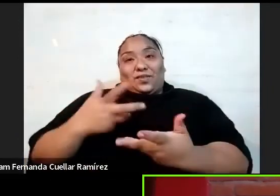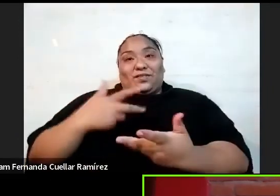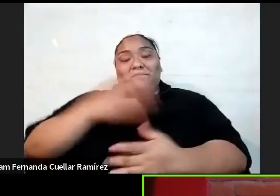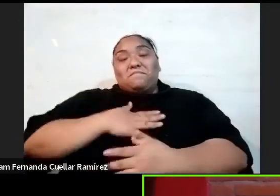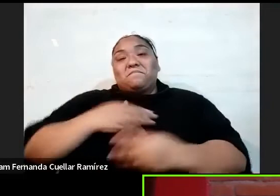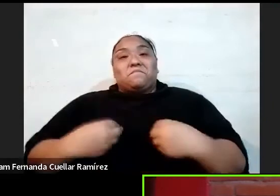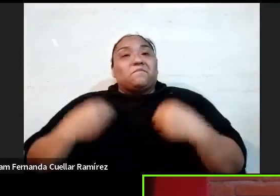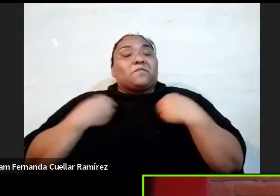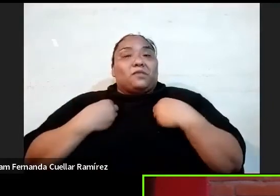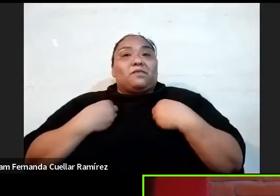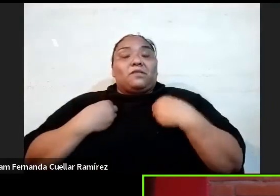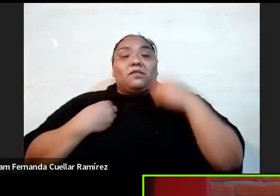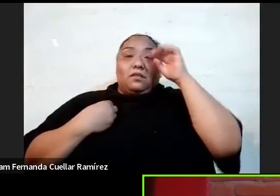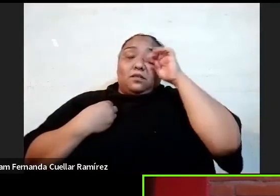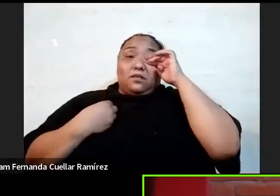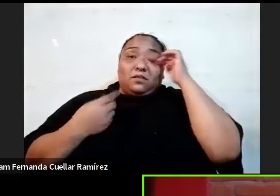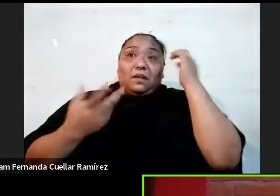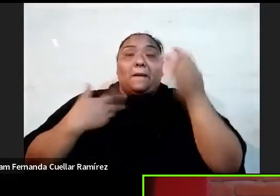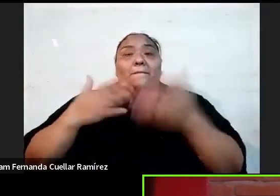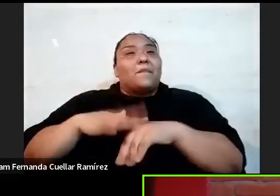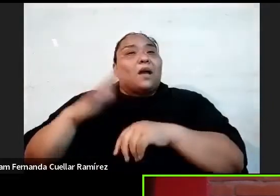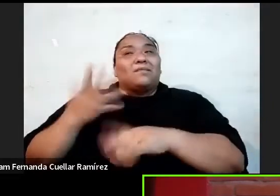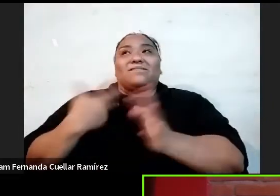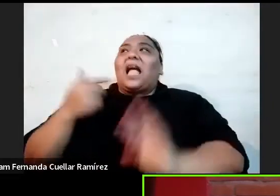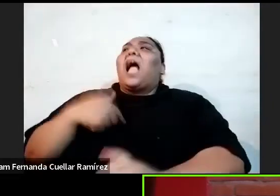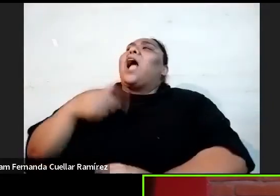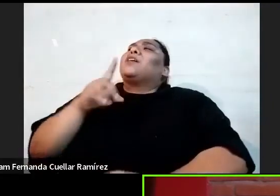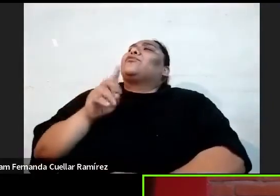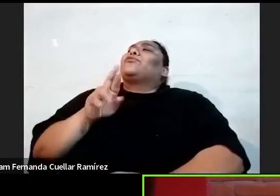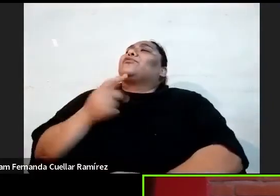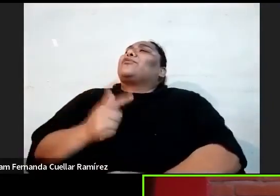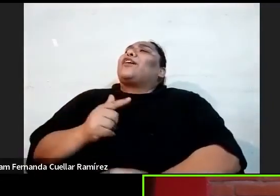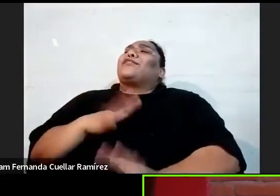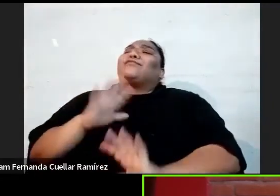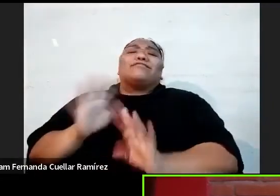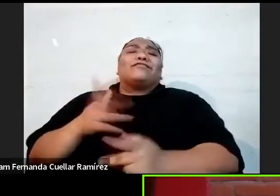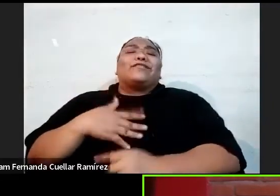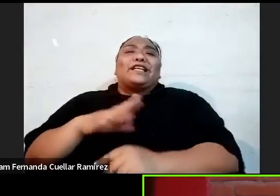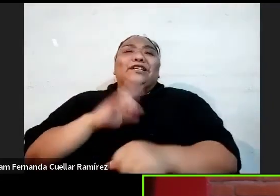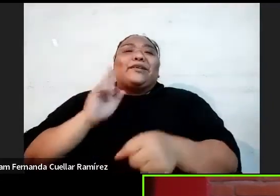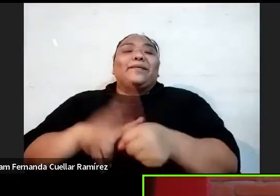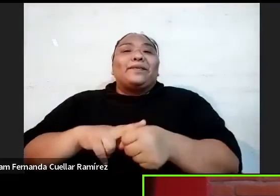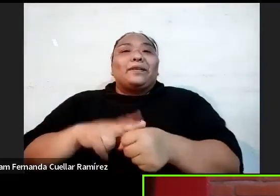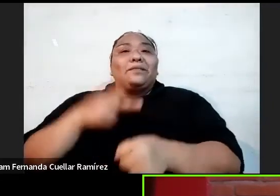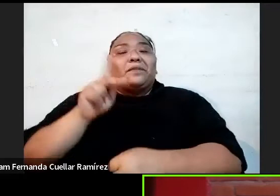identidad. Y justamente, por ejemplo, en la final de la carrera